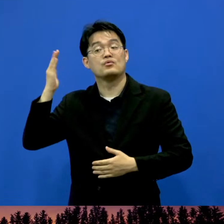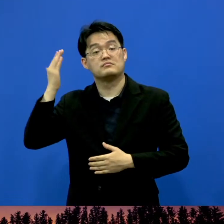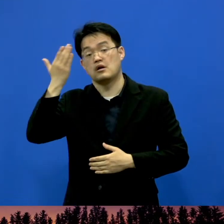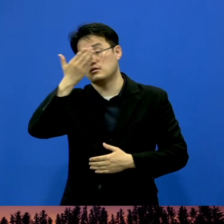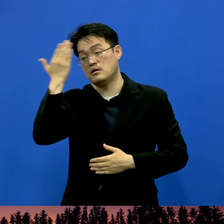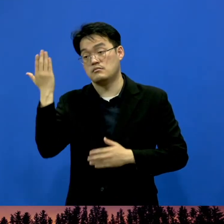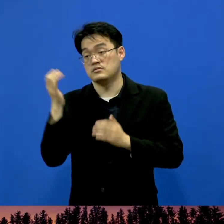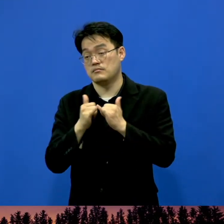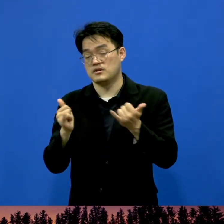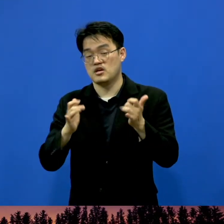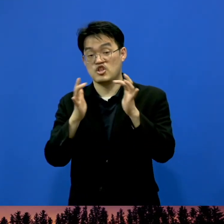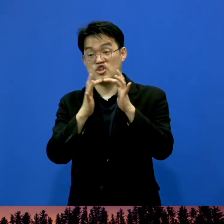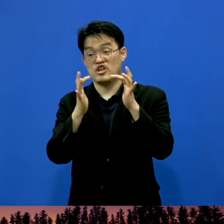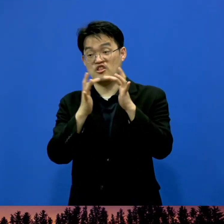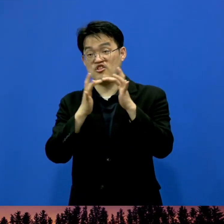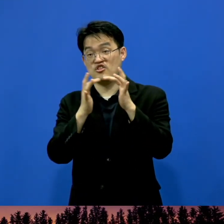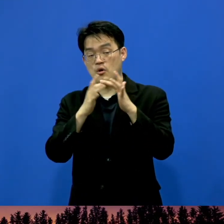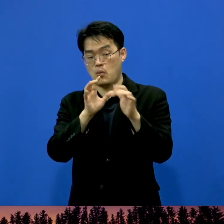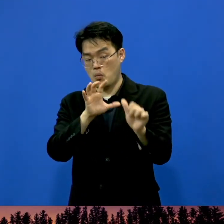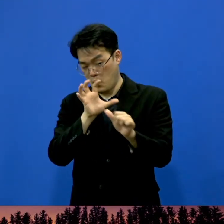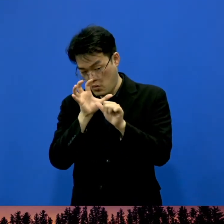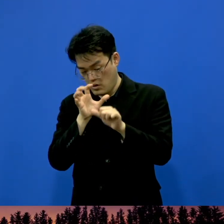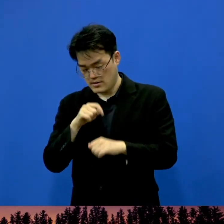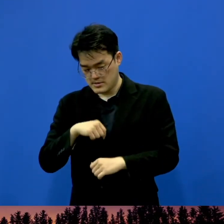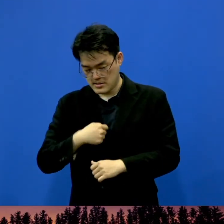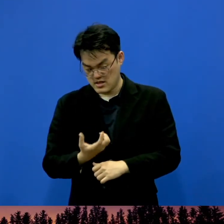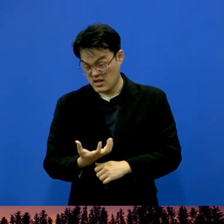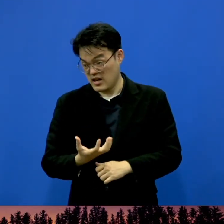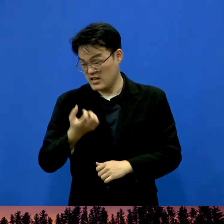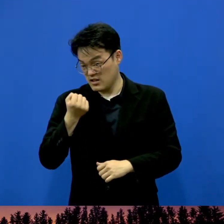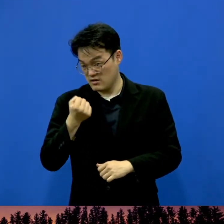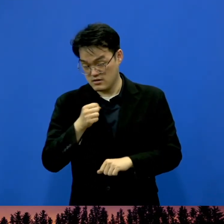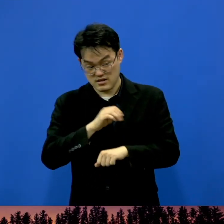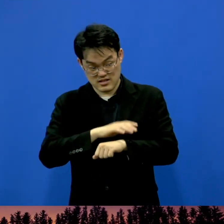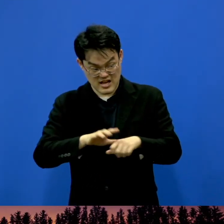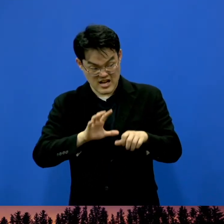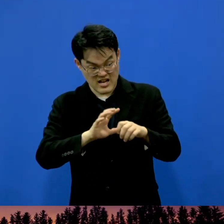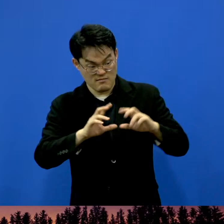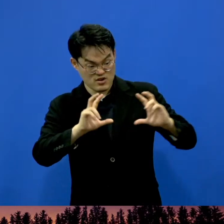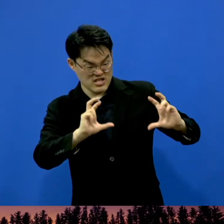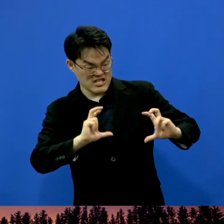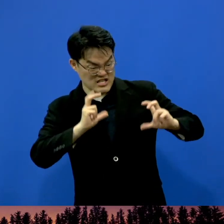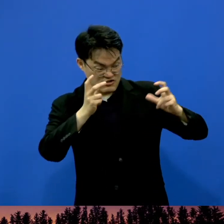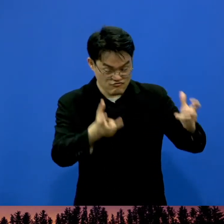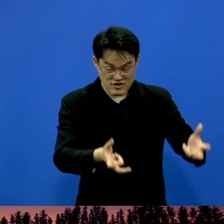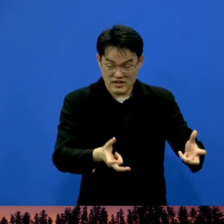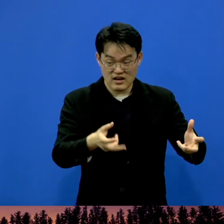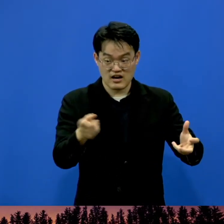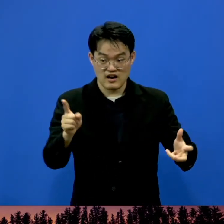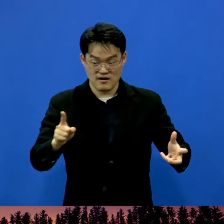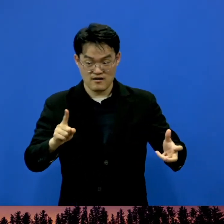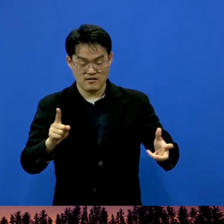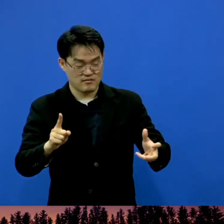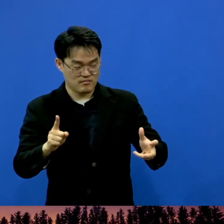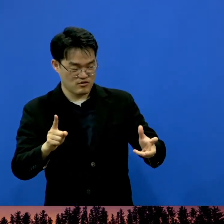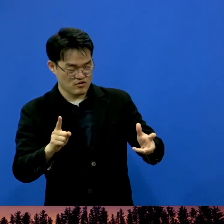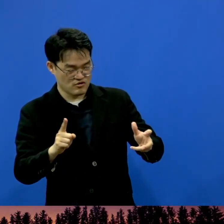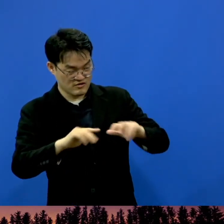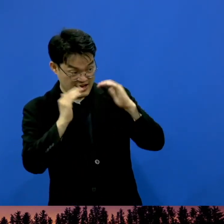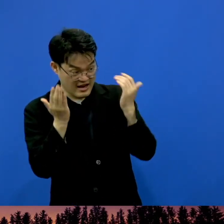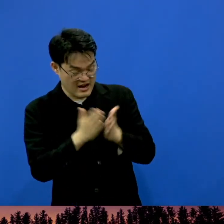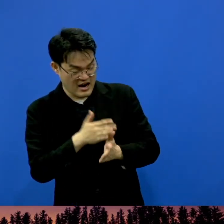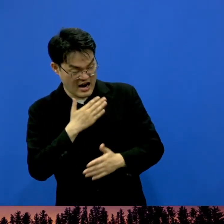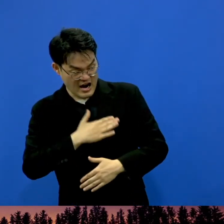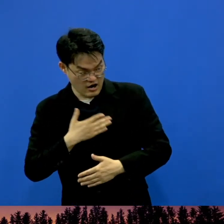보십시오. 인터넷으로 이용해서 자신만이 가진 것을 온 지구촌에 그냥 월드와이드